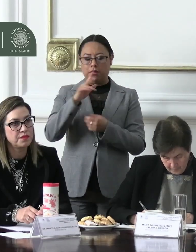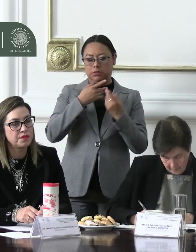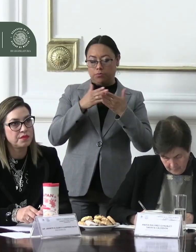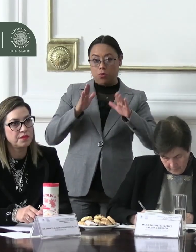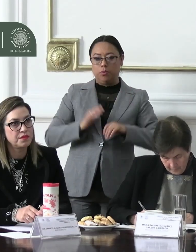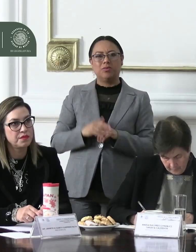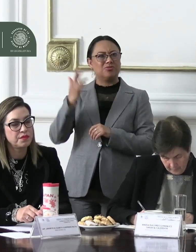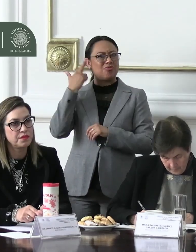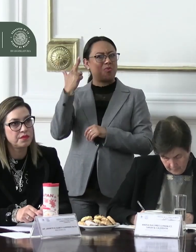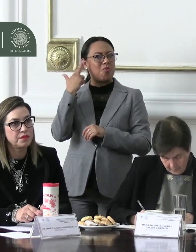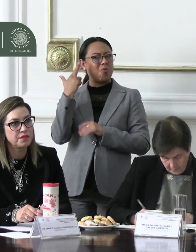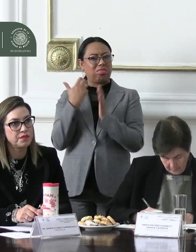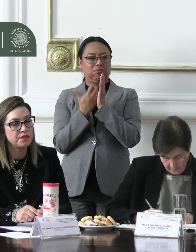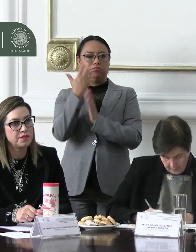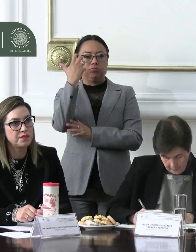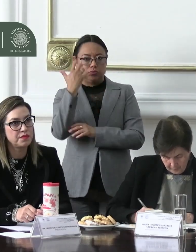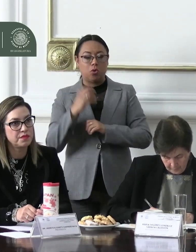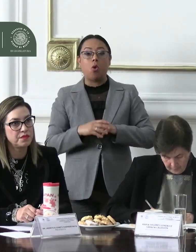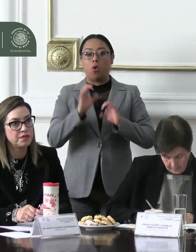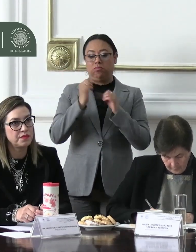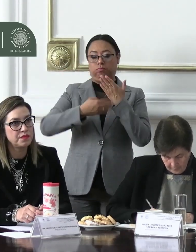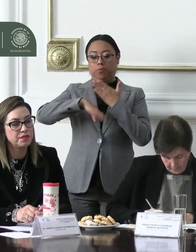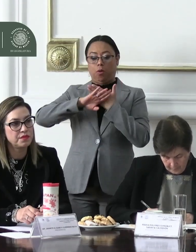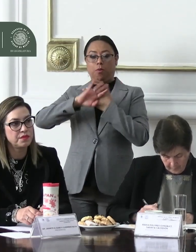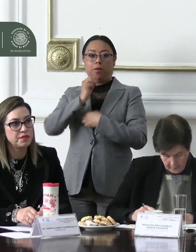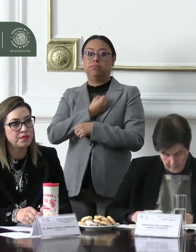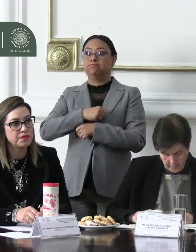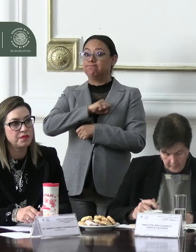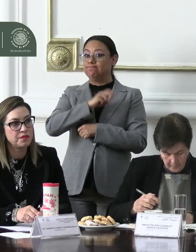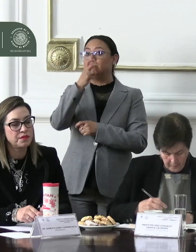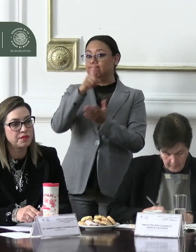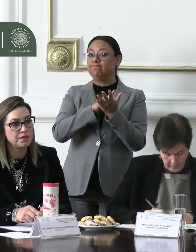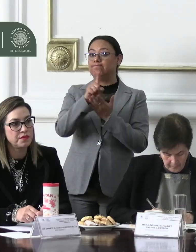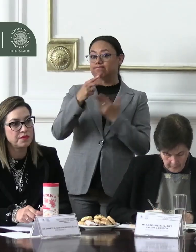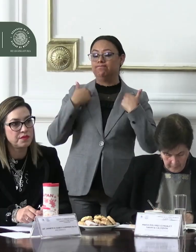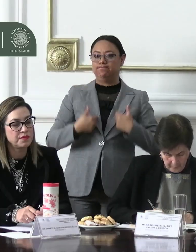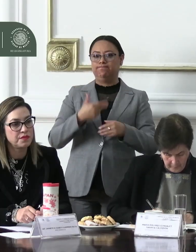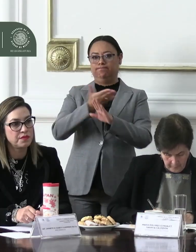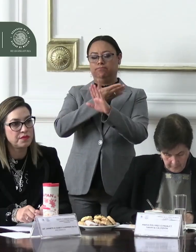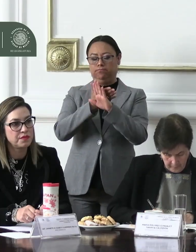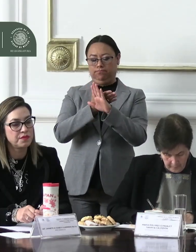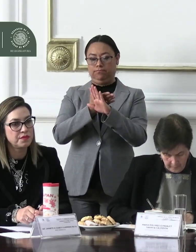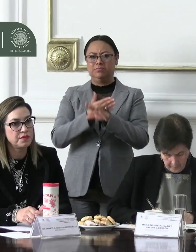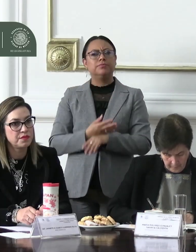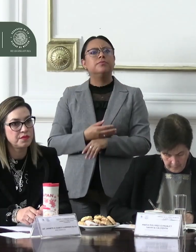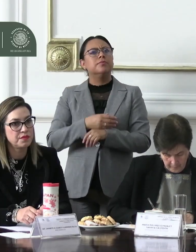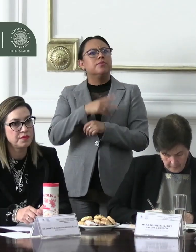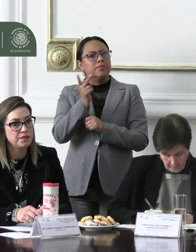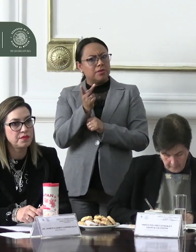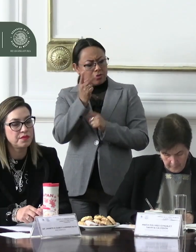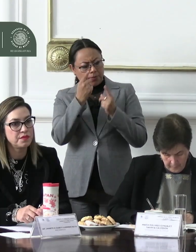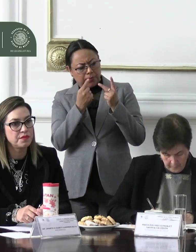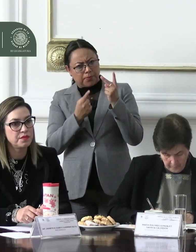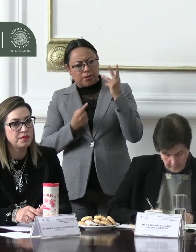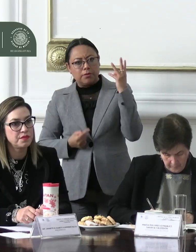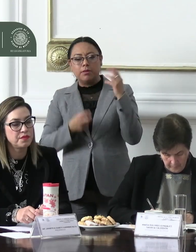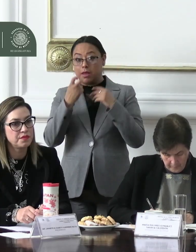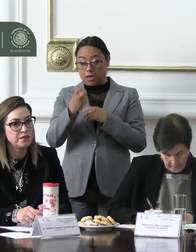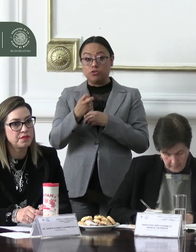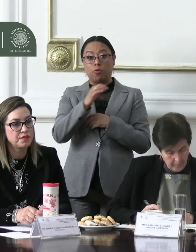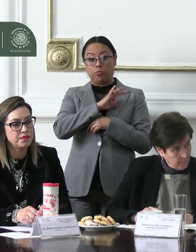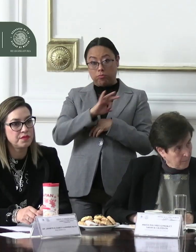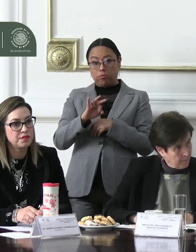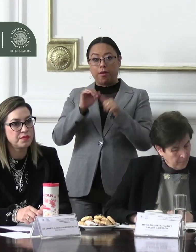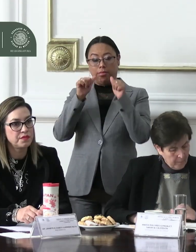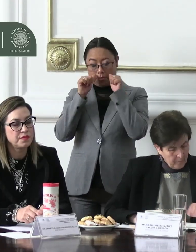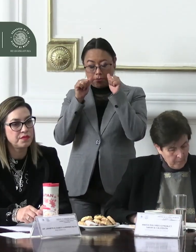a la salud también son violaciones a nuestros derechos humanos. ¿Habrá una ruta clara para atender estos casos con perspectiva